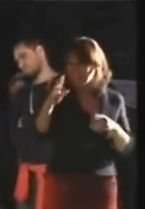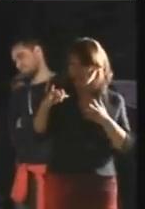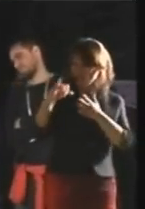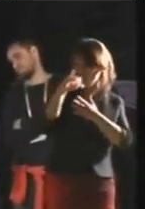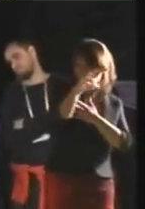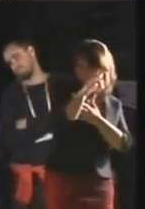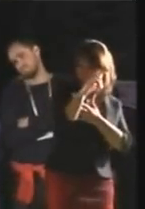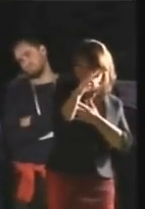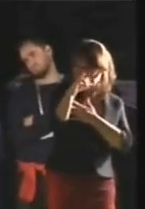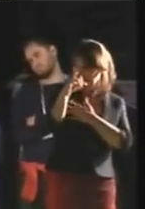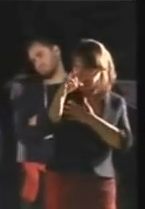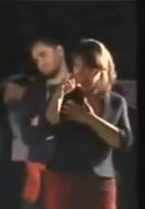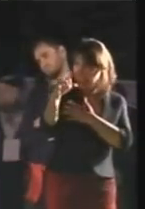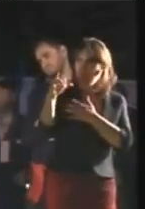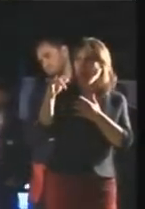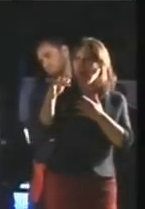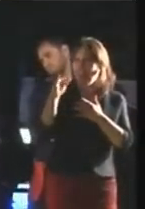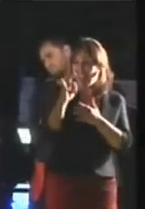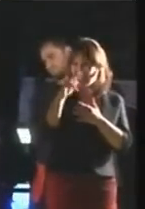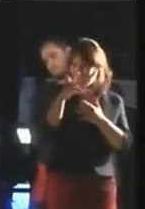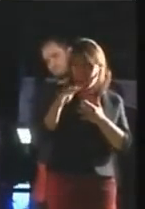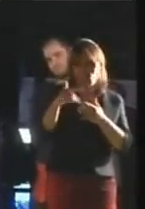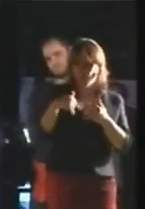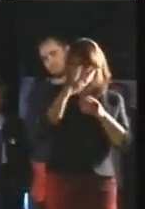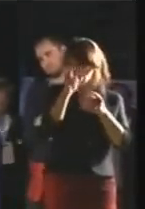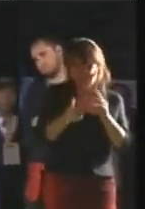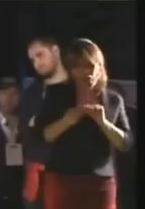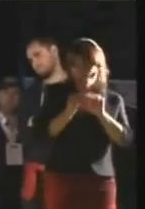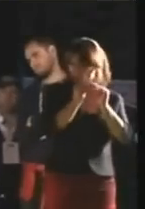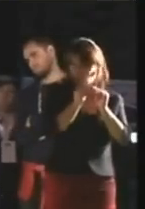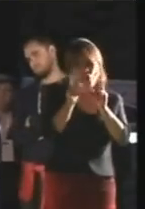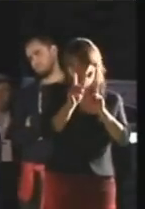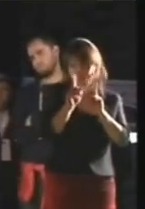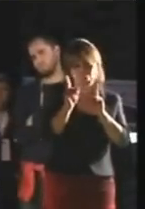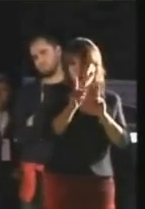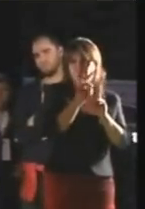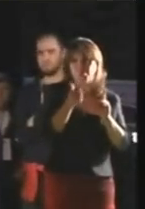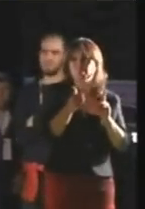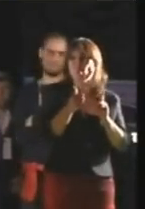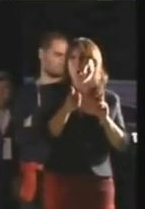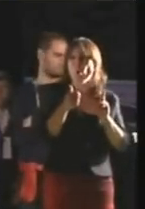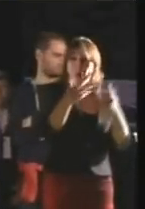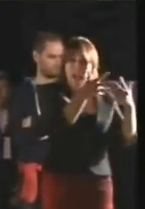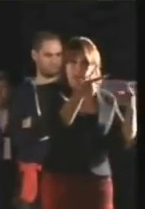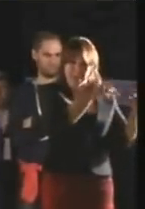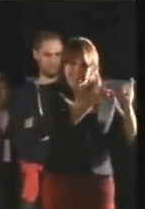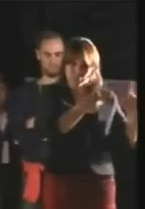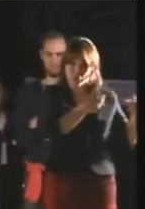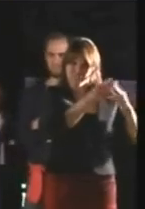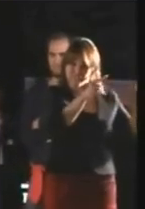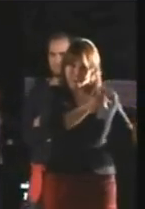palla colossale. Noi non li costruiamo gli F-35. Noi assembliamo le tecnologie americane, facciamo